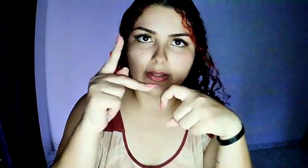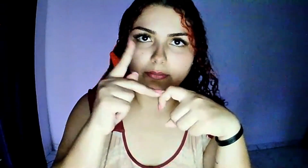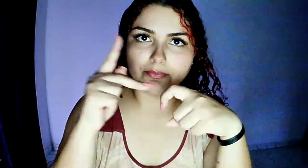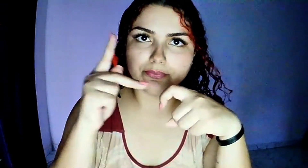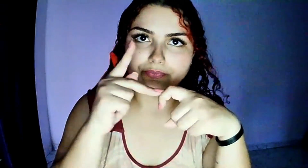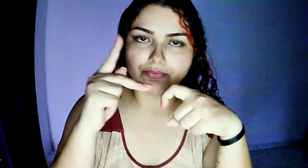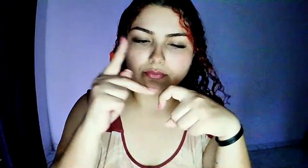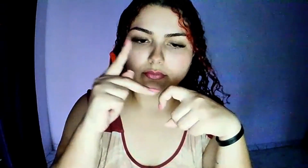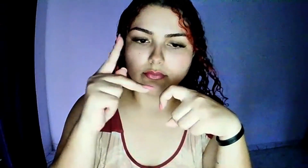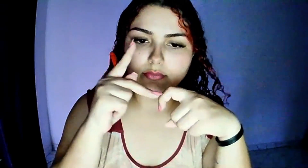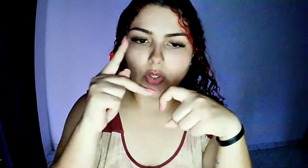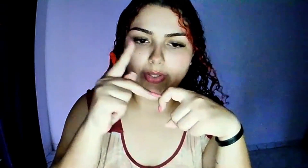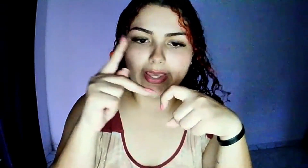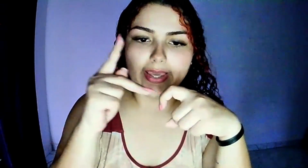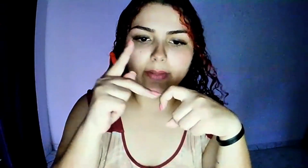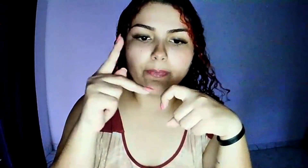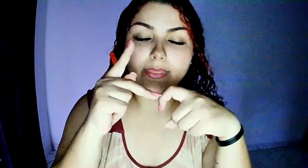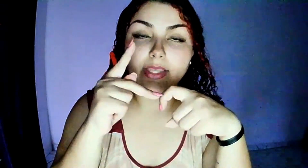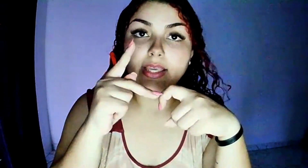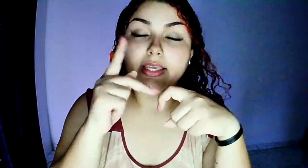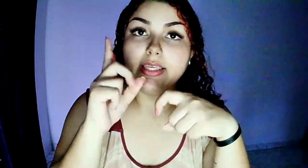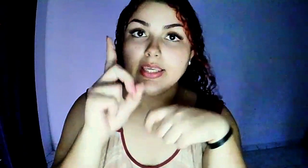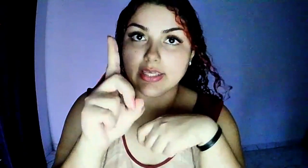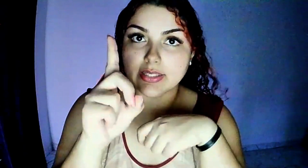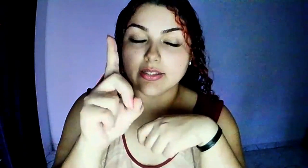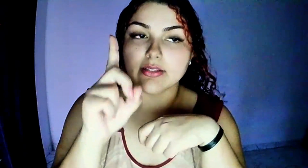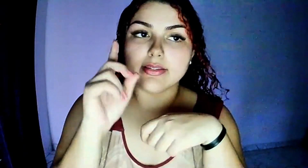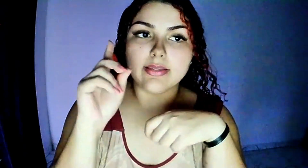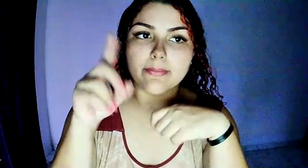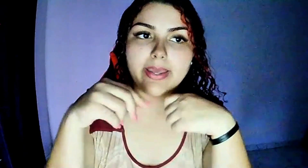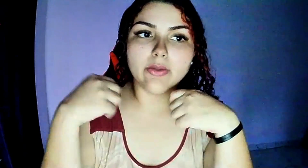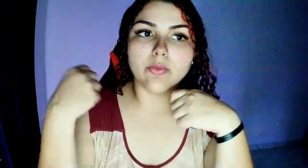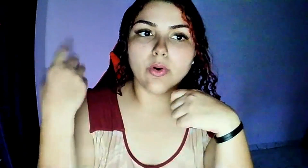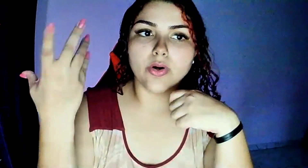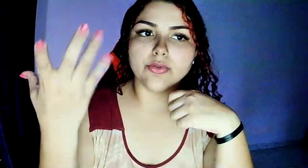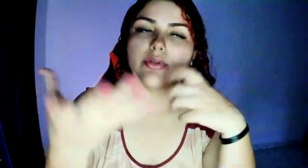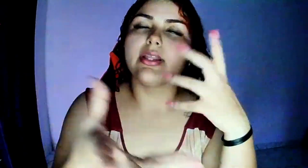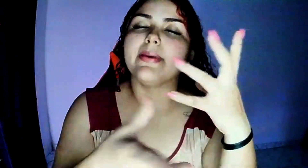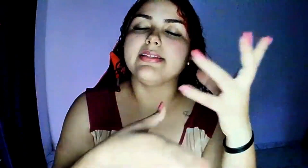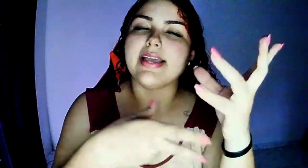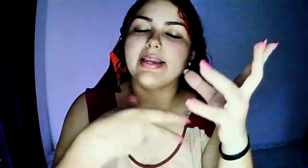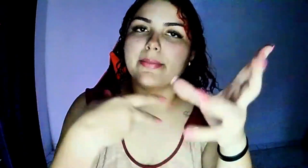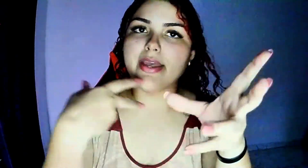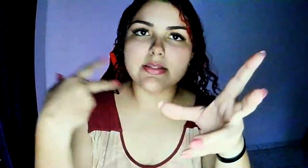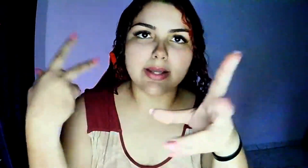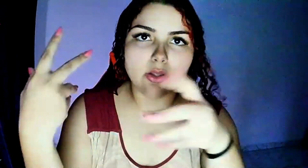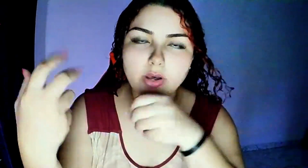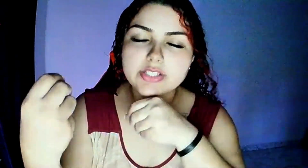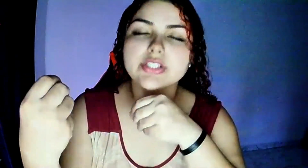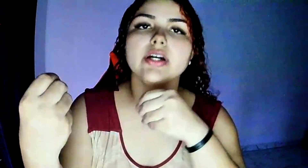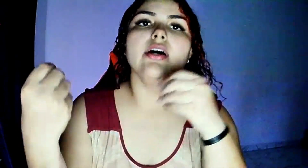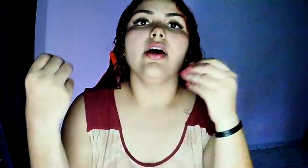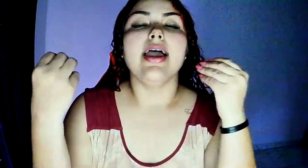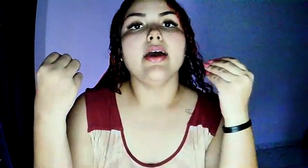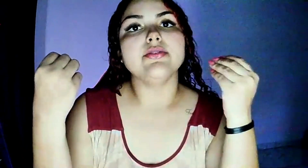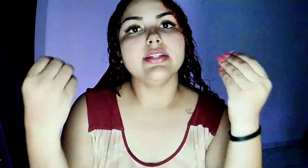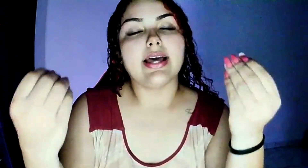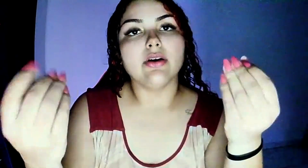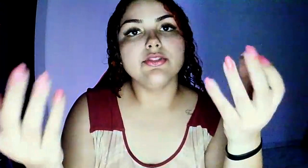pediatra. Ok? E também um outro que também segue a mesma lógica é o sinal